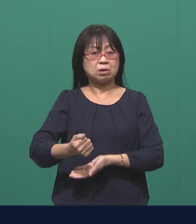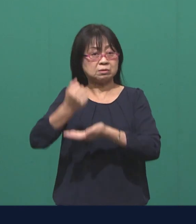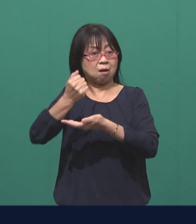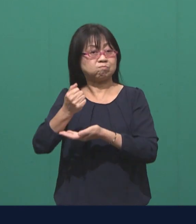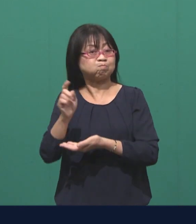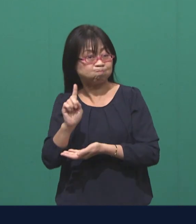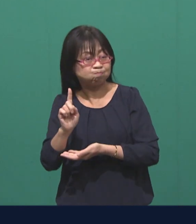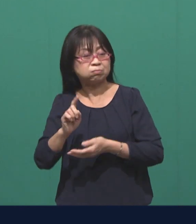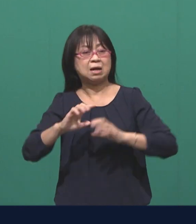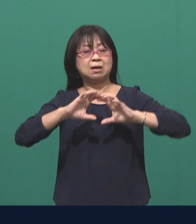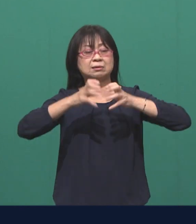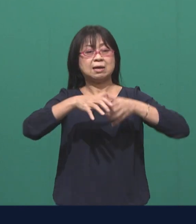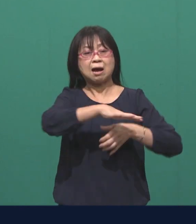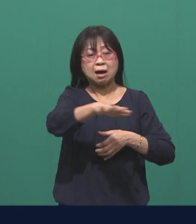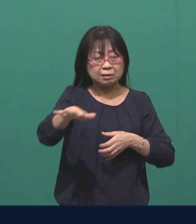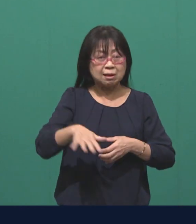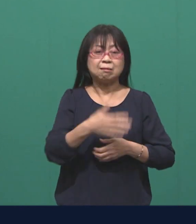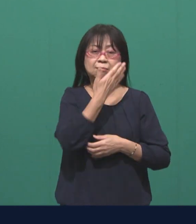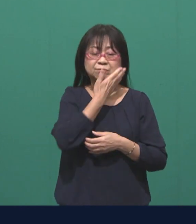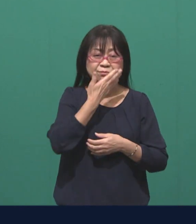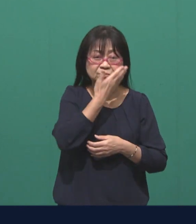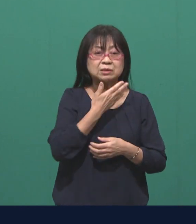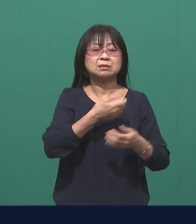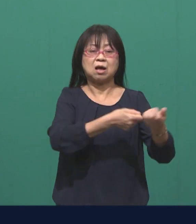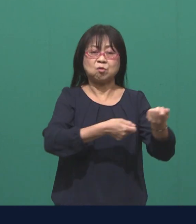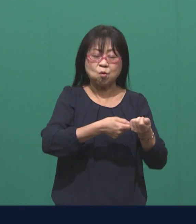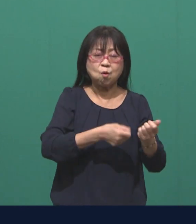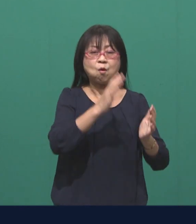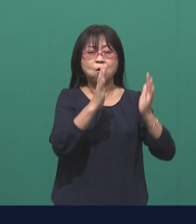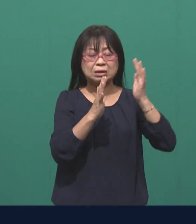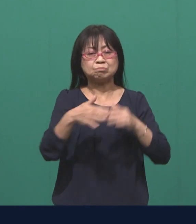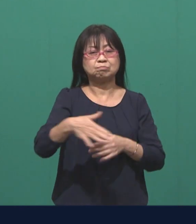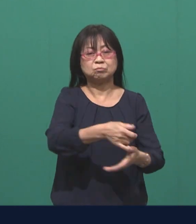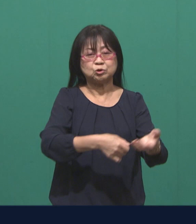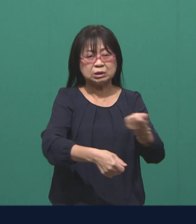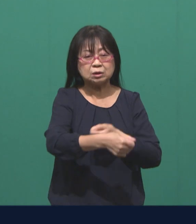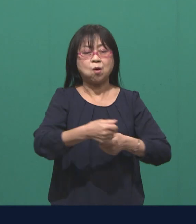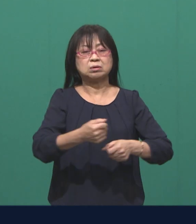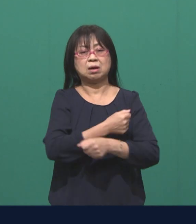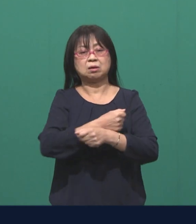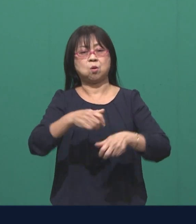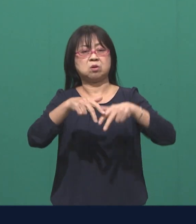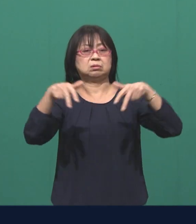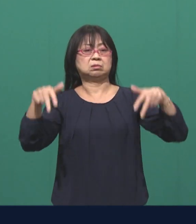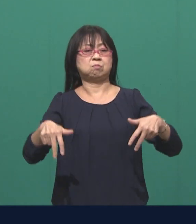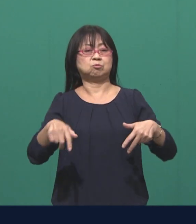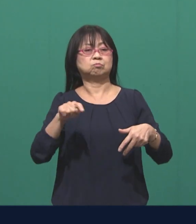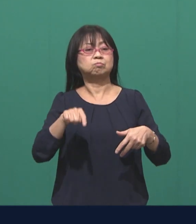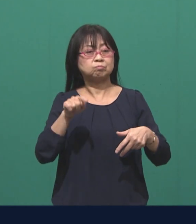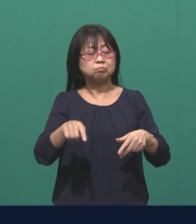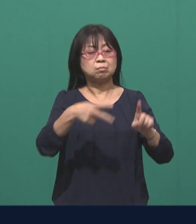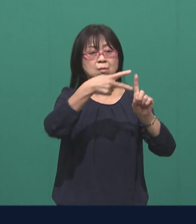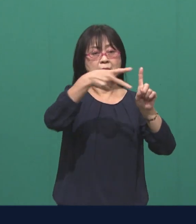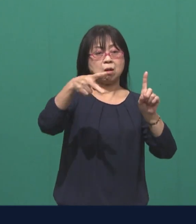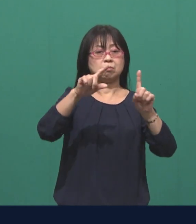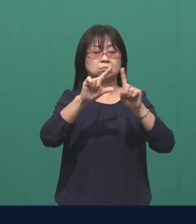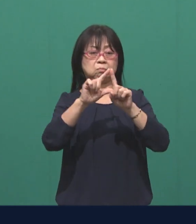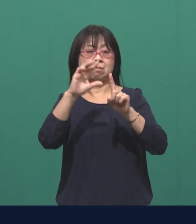世界農業遺産は世界的に重要な農林水産業システムを、